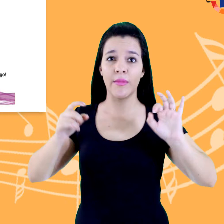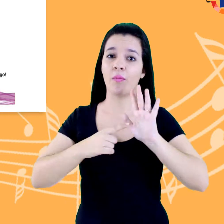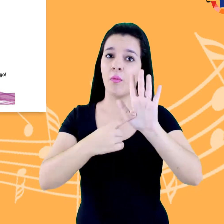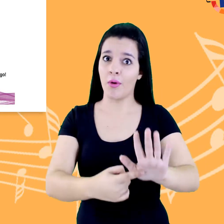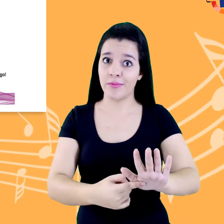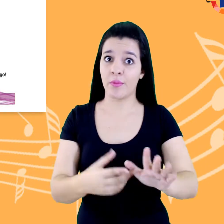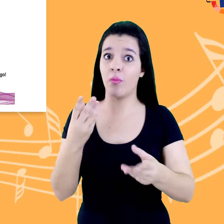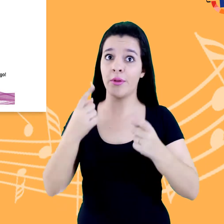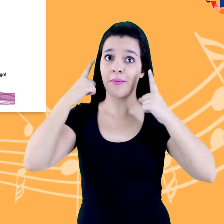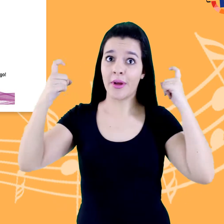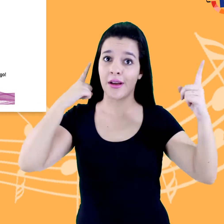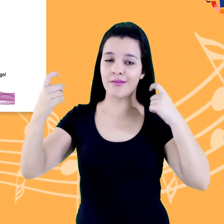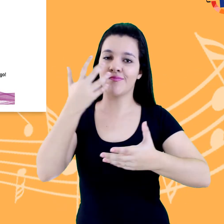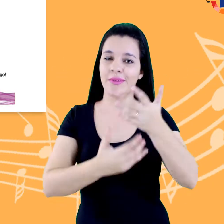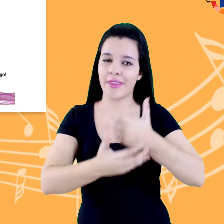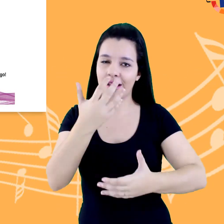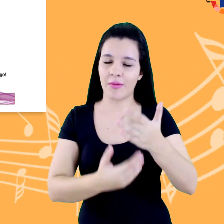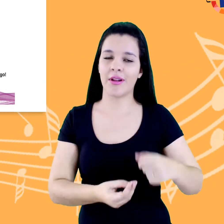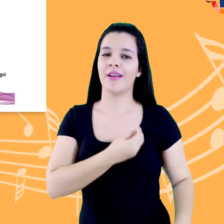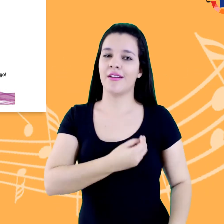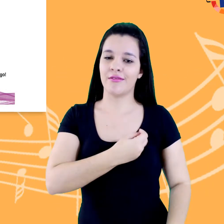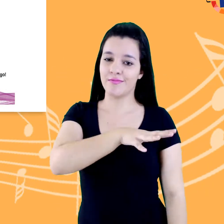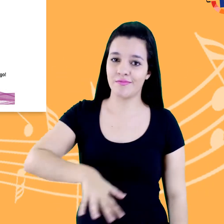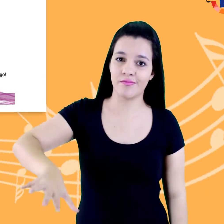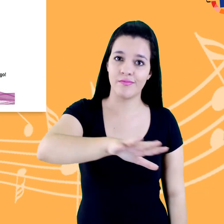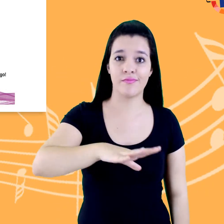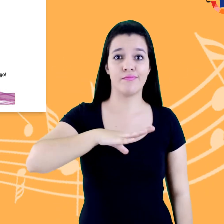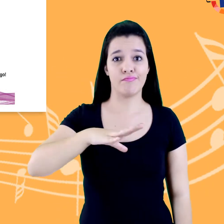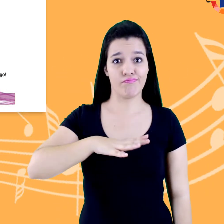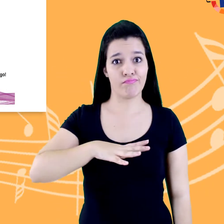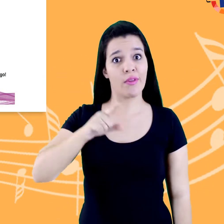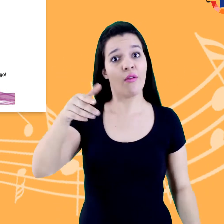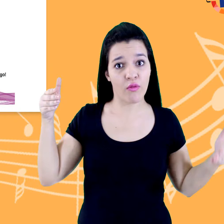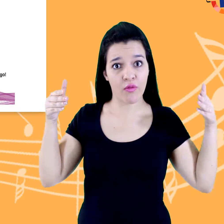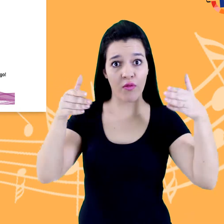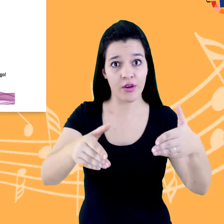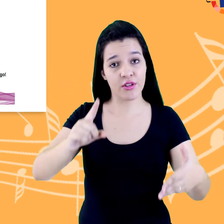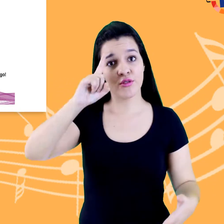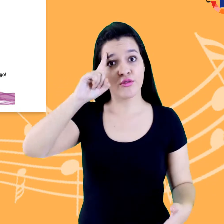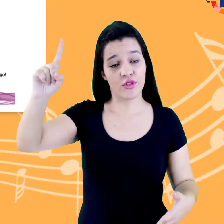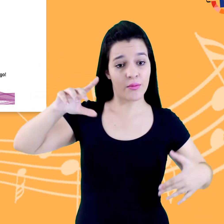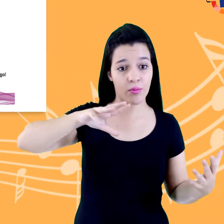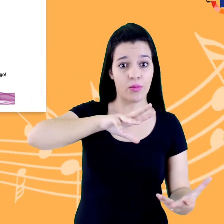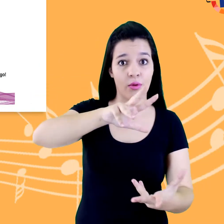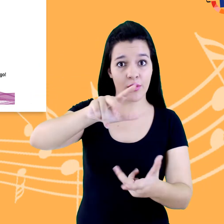população. Esse é o objetivo do Dia Internacional da Conscientização sobre o